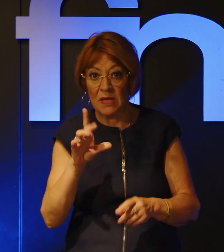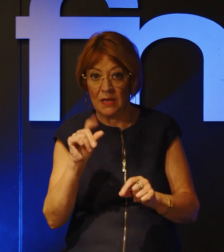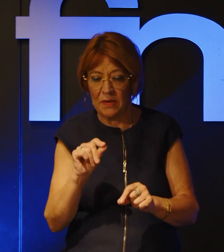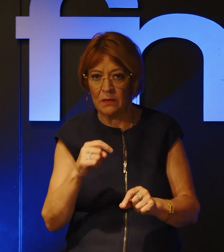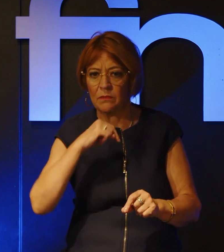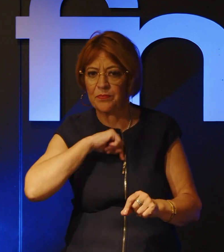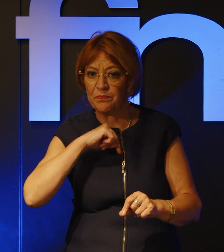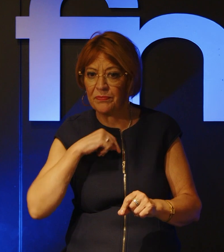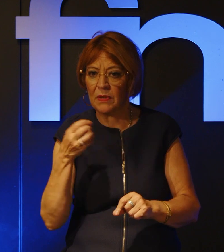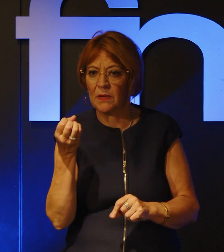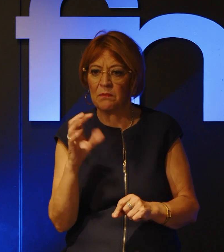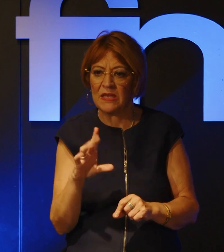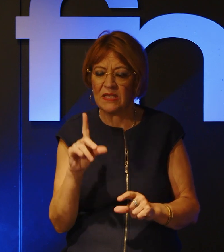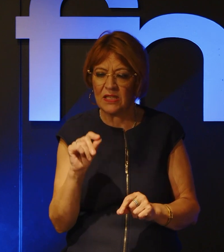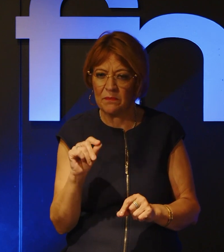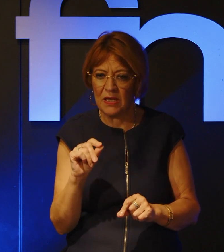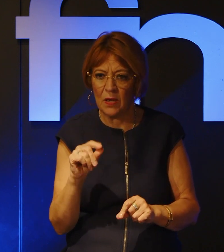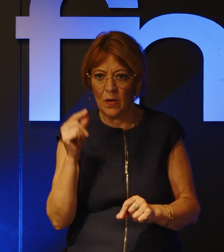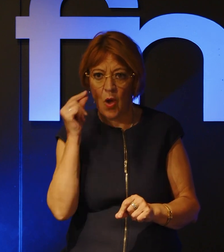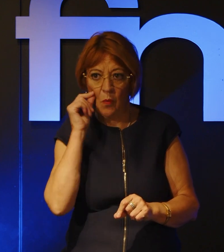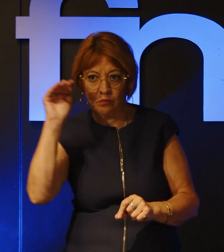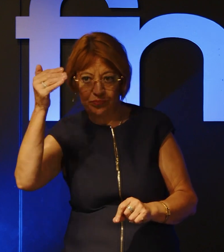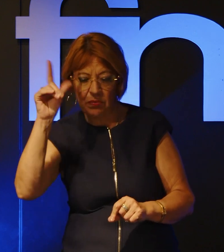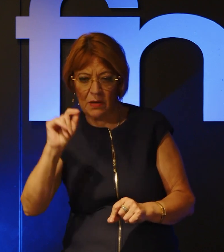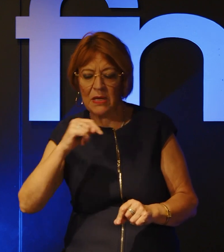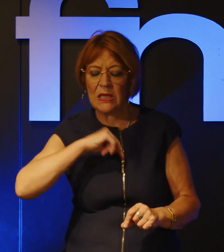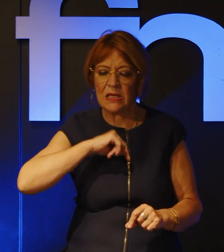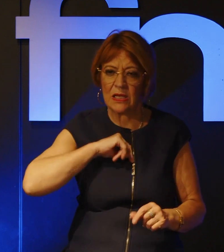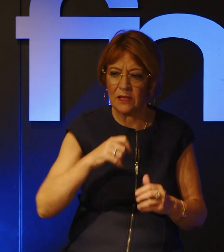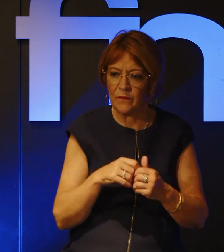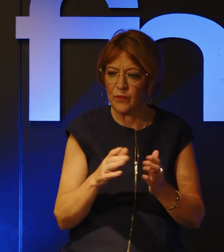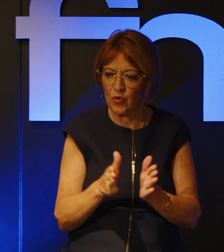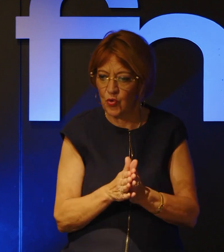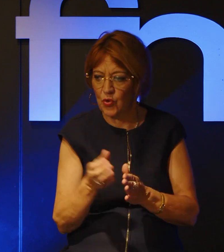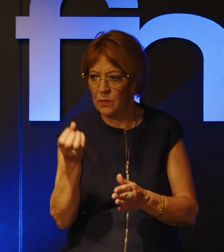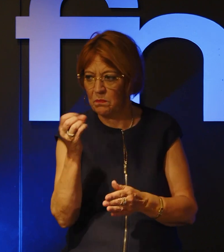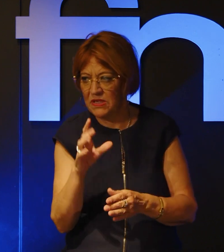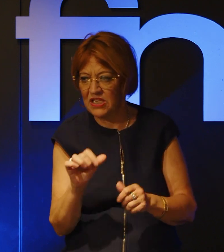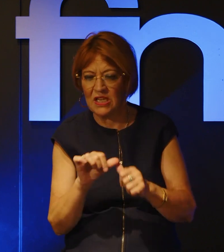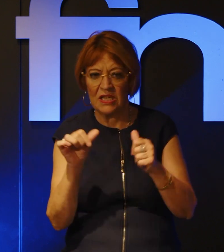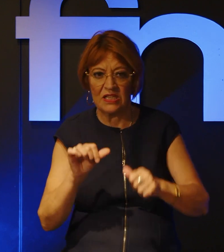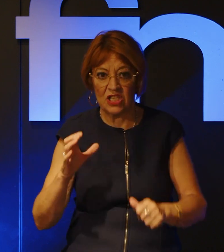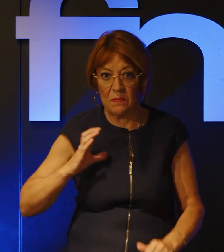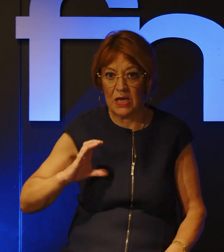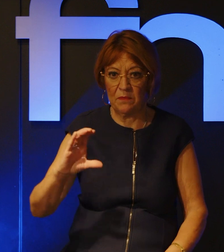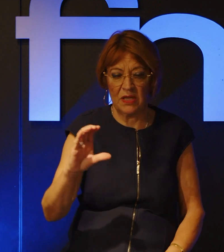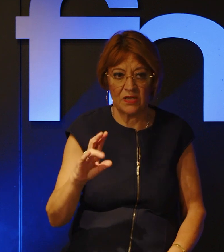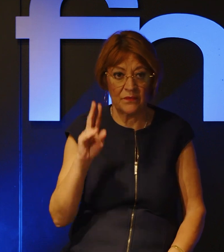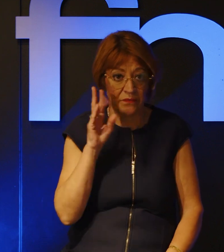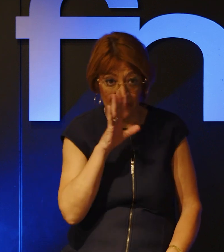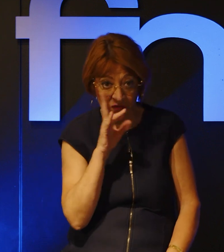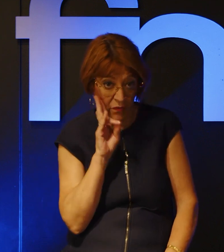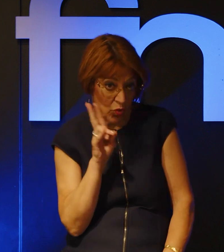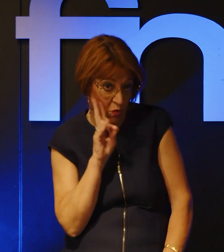internalizamos as mensagens do patriarcado também internalizamos eh mensagens de um sistema capitalista e se verificarmos